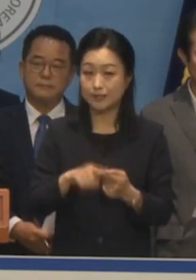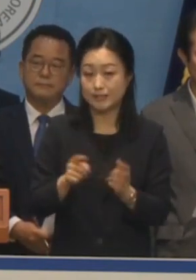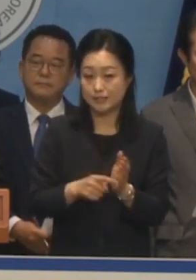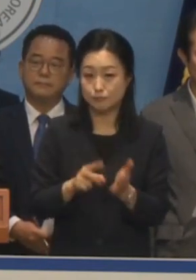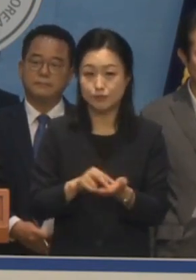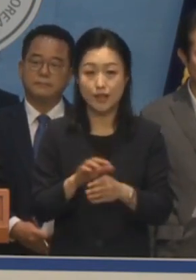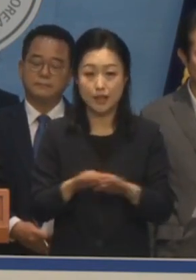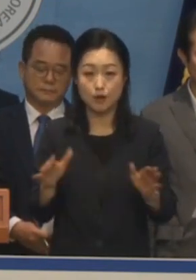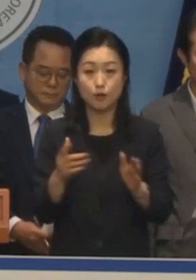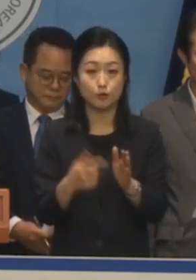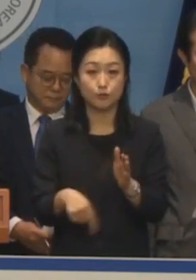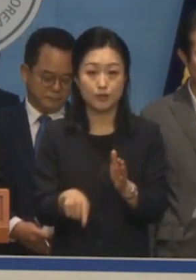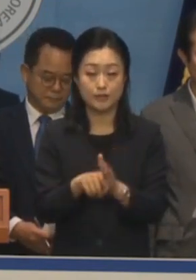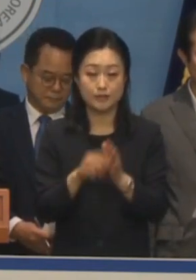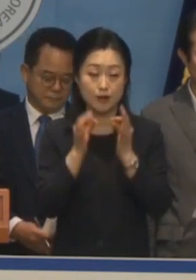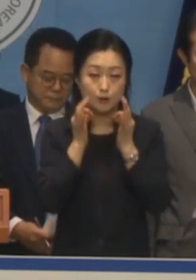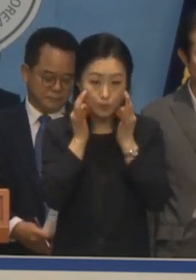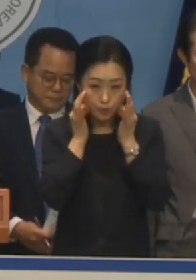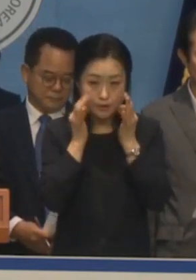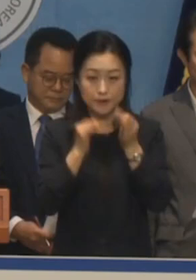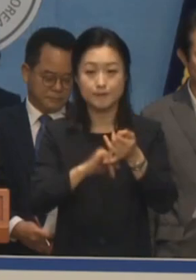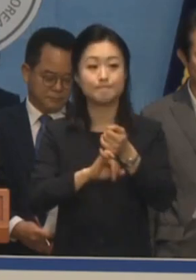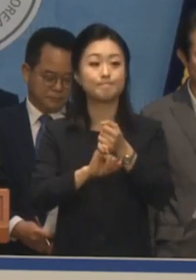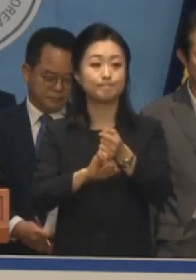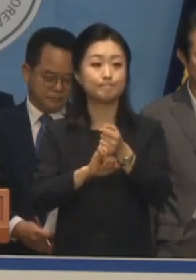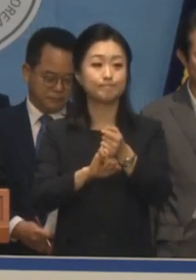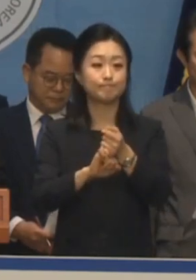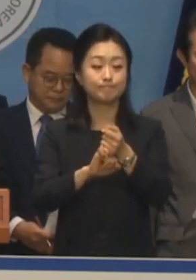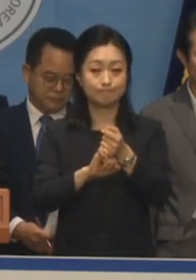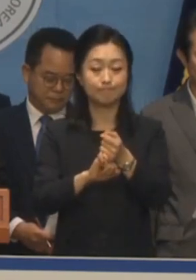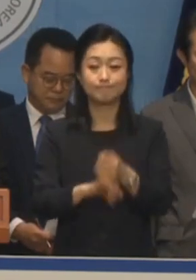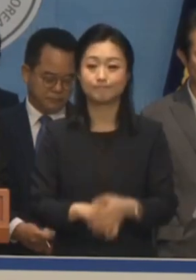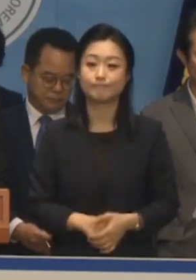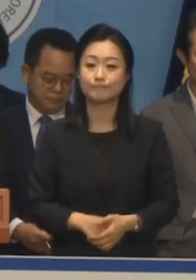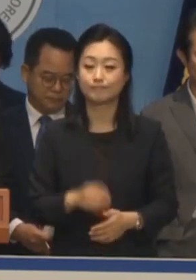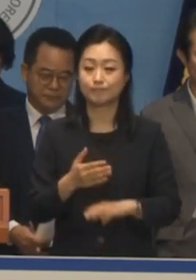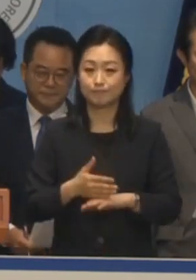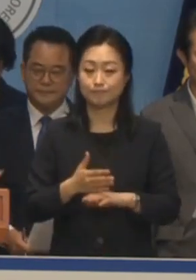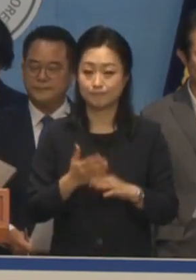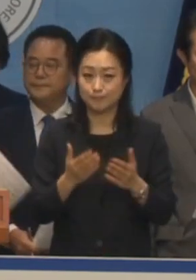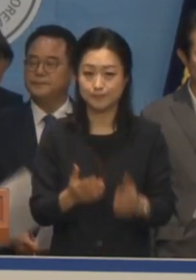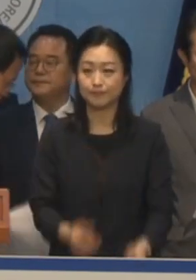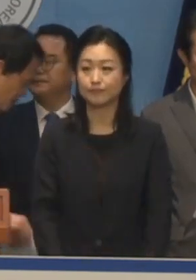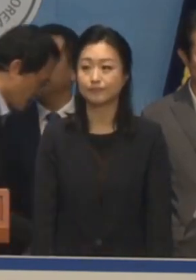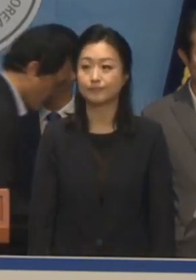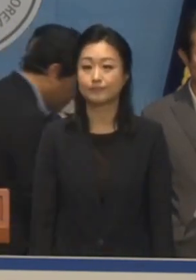시급히 해결하기 위해서 최선의 노력을 다할 것이다라는 말씀을 드리겠습니다. 감사합니다.